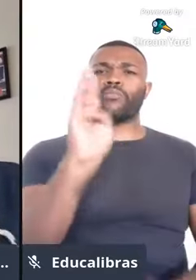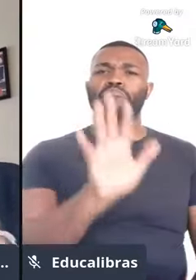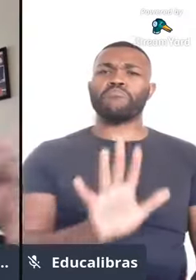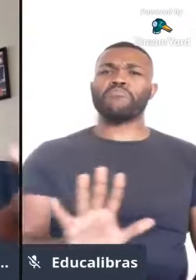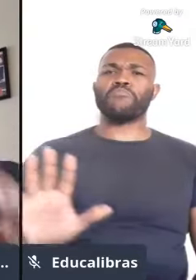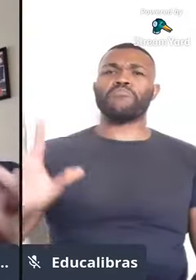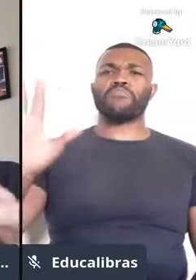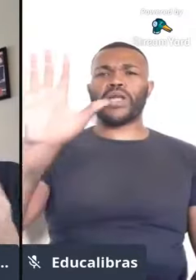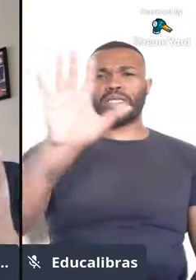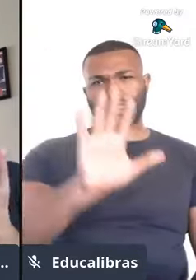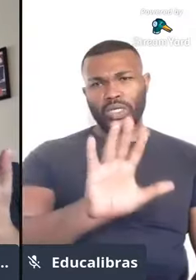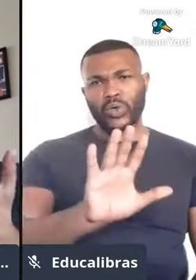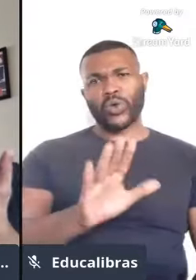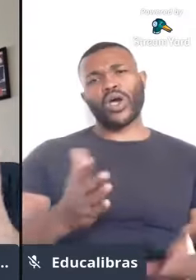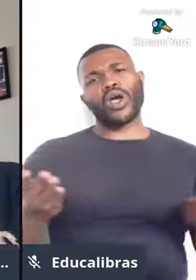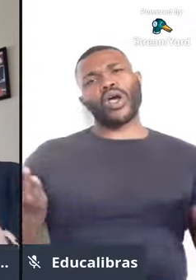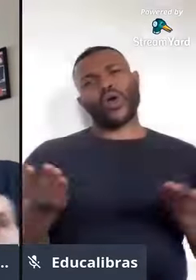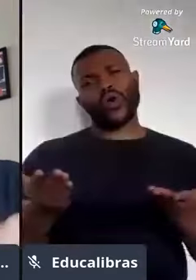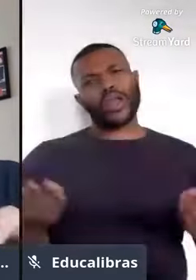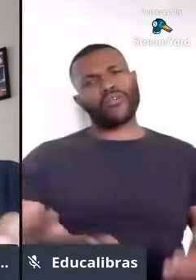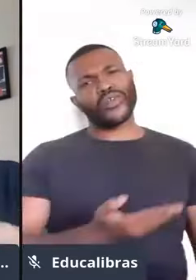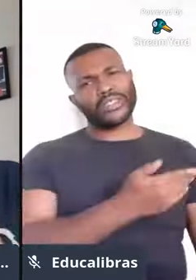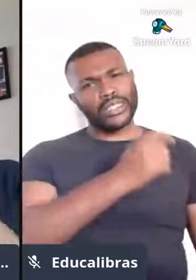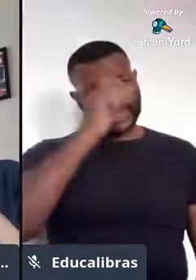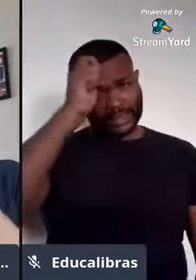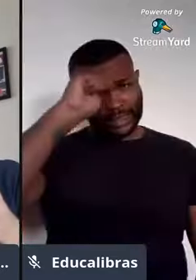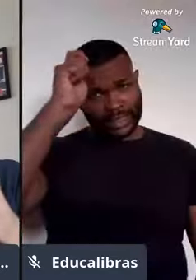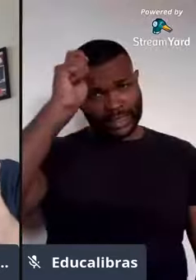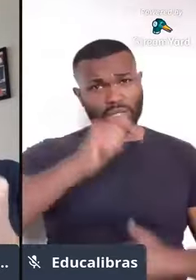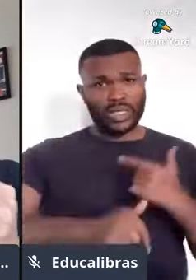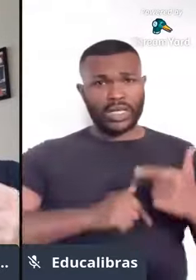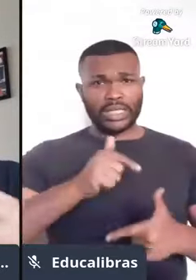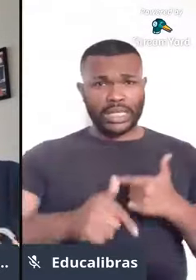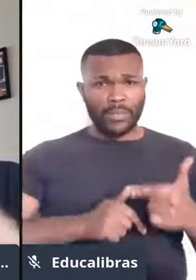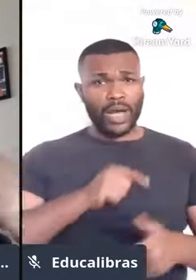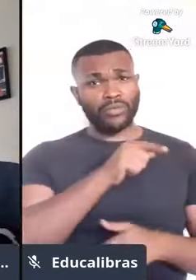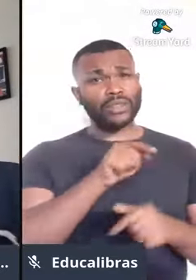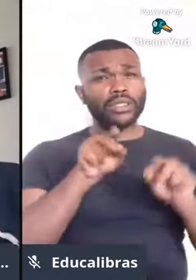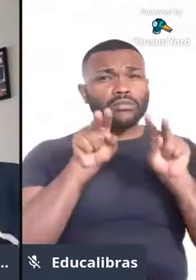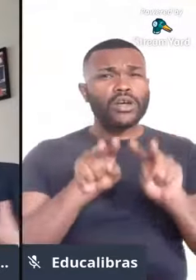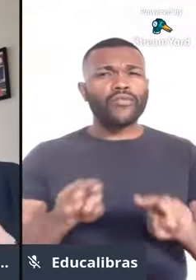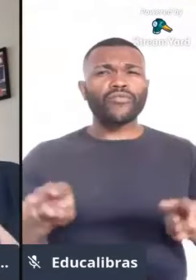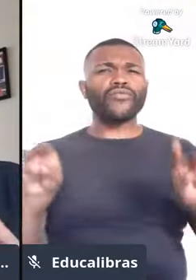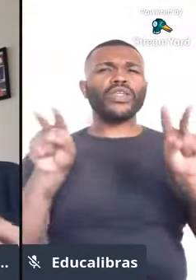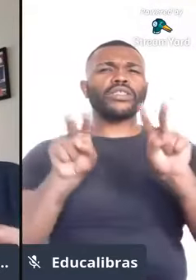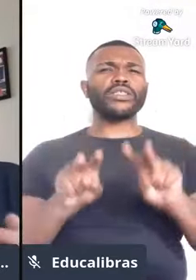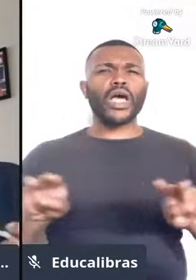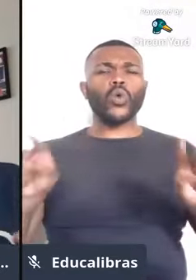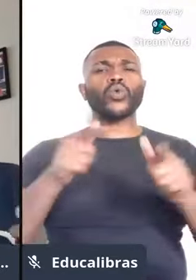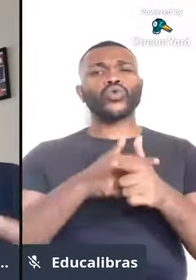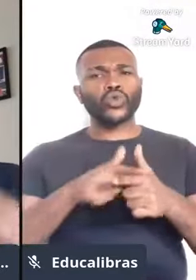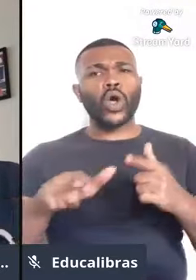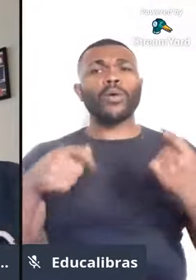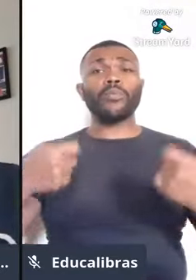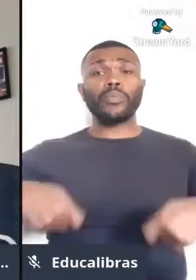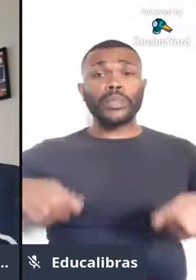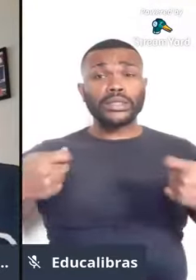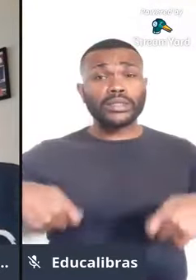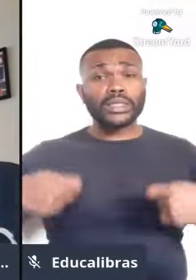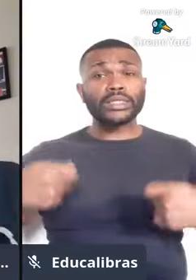Agora, falando especificamente sobre você, sobre o seu trabalho, eu acho que a sua visão a respeito da necessidade da política pública ela é